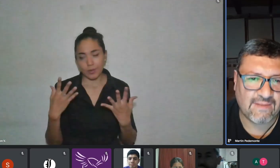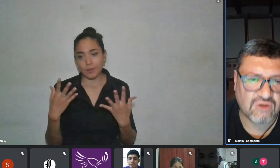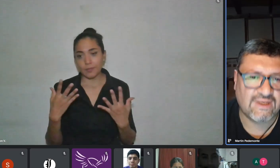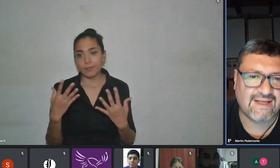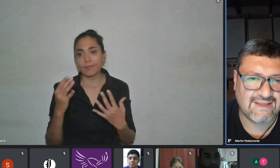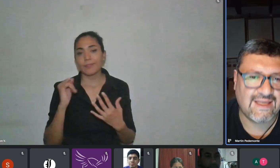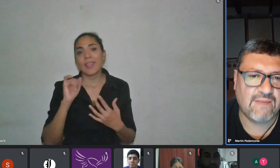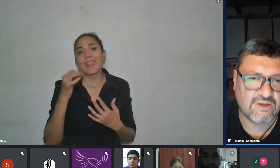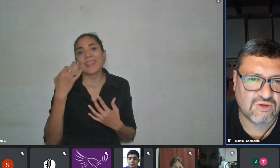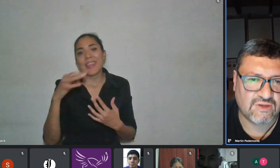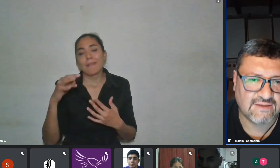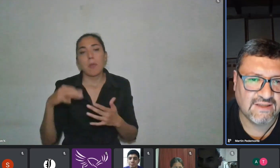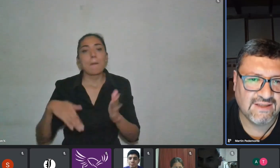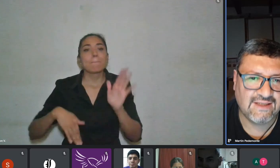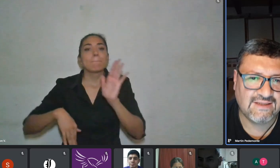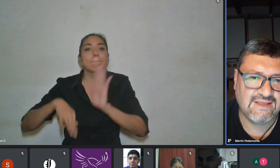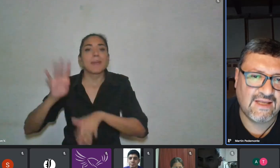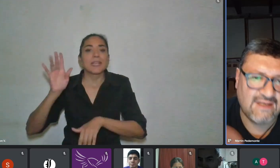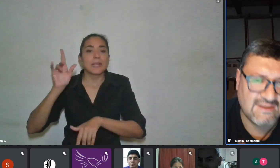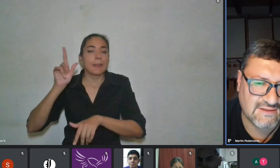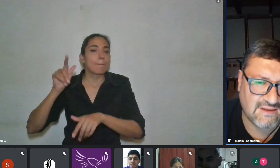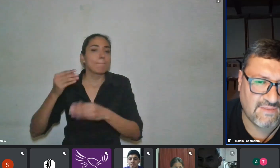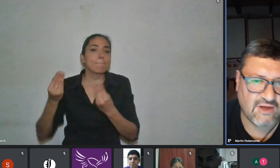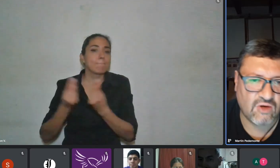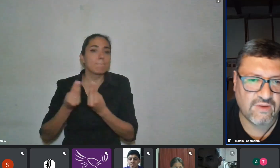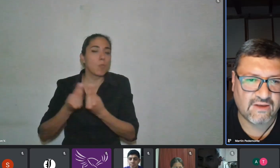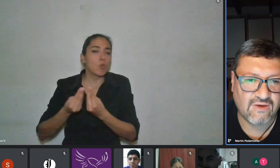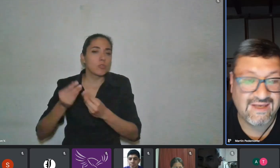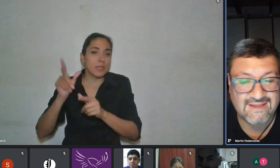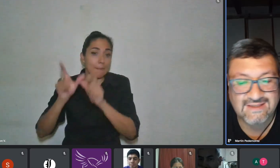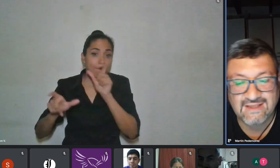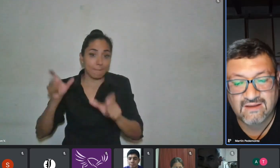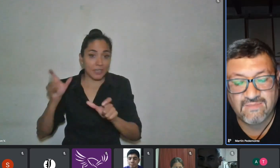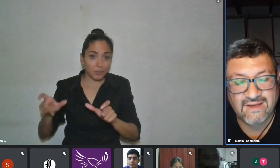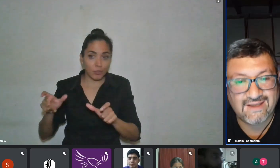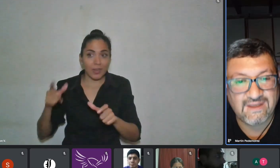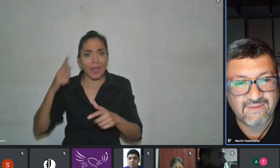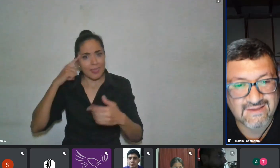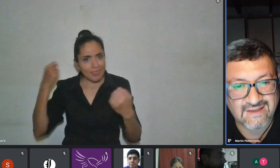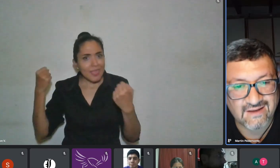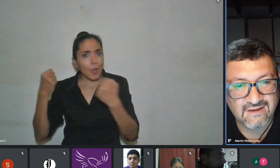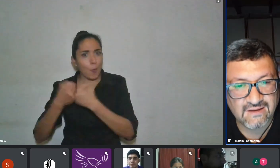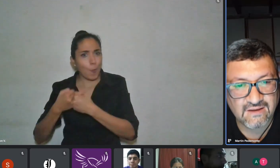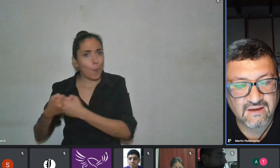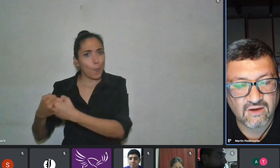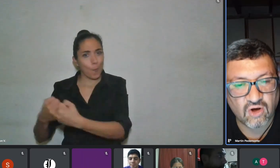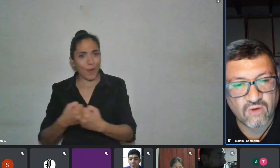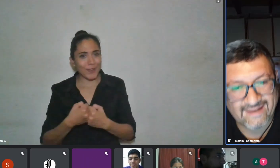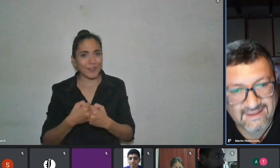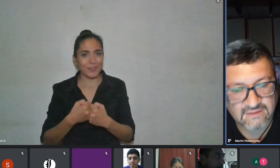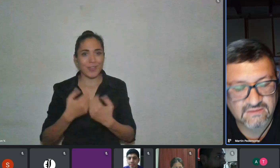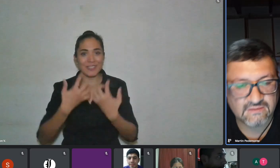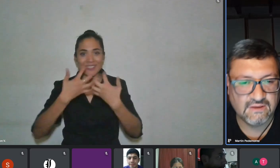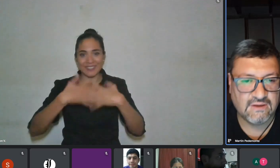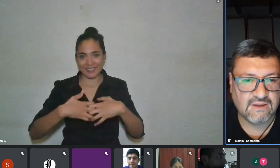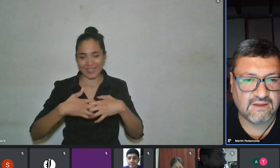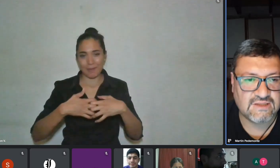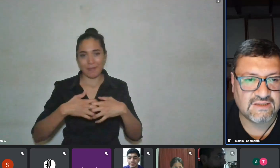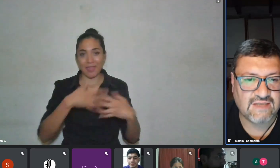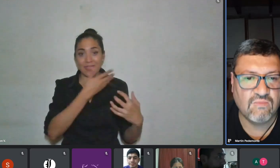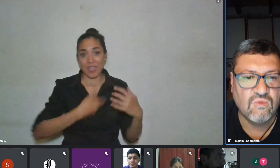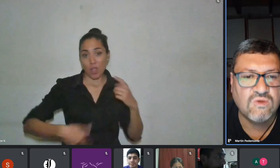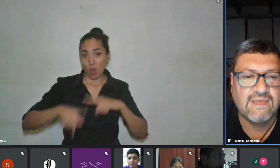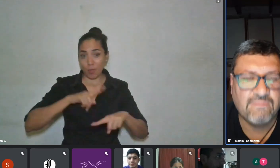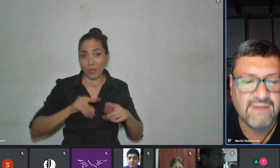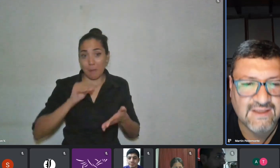de que la mayor cantidad de personas decidan el sistema de gobierno y decidan también quiénes van a ser los gobernantes.